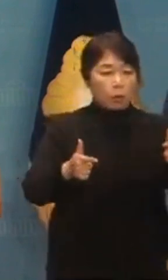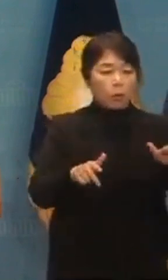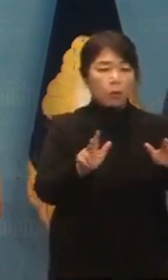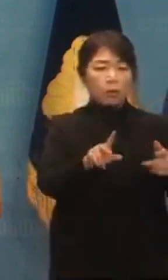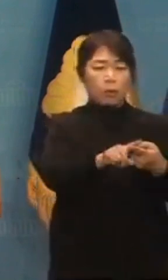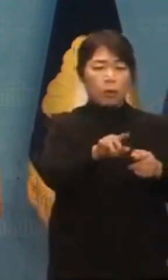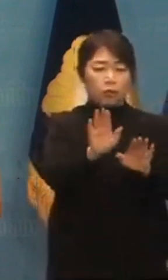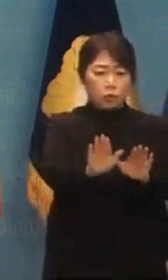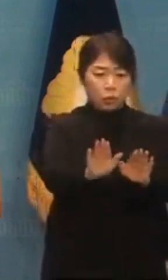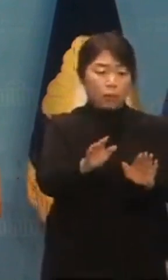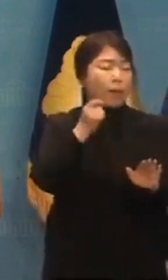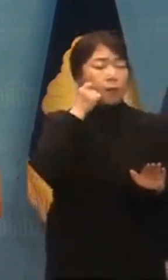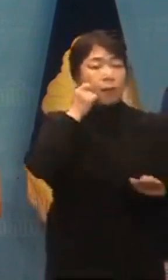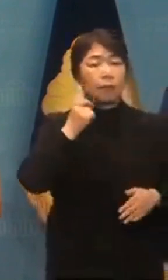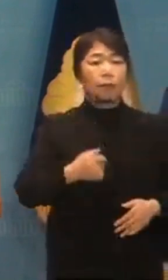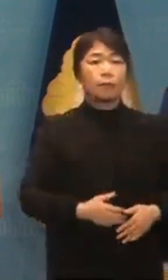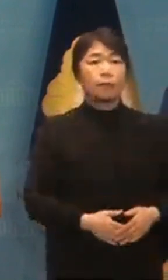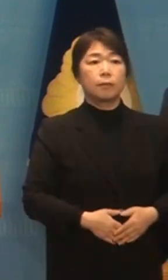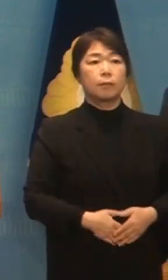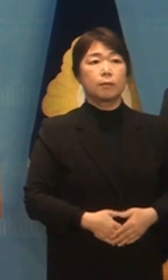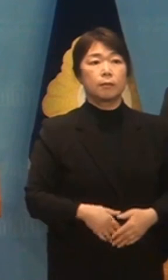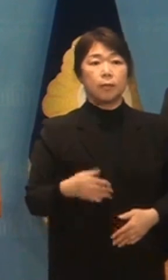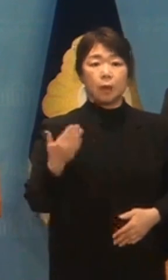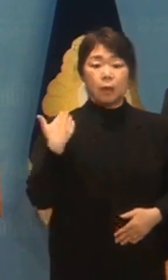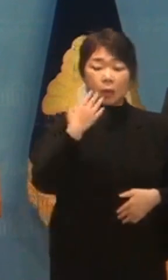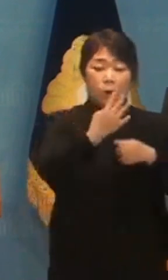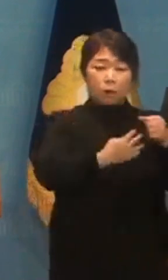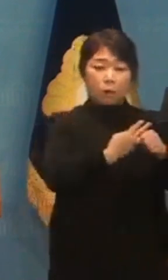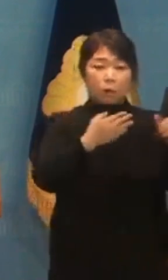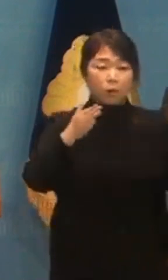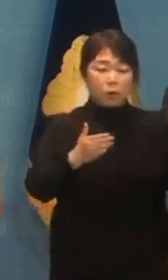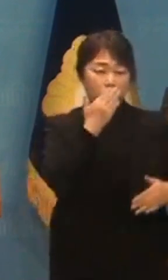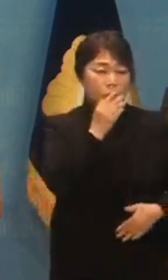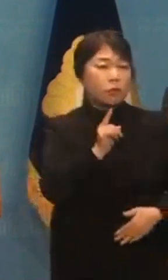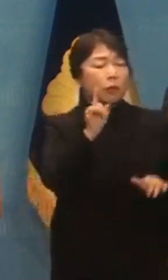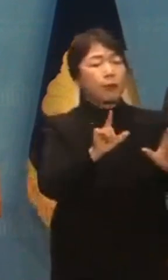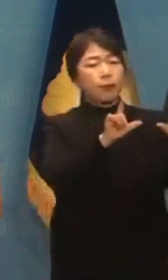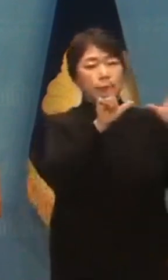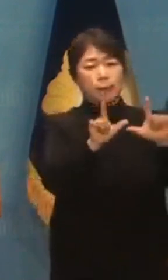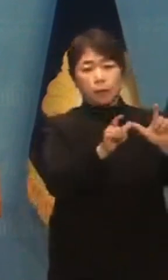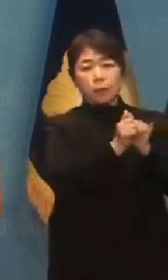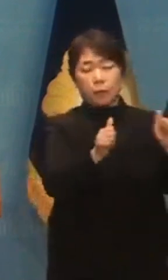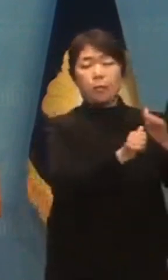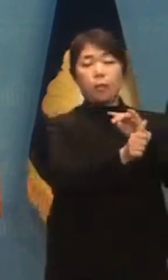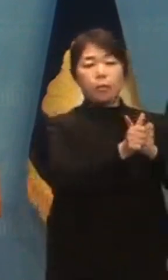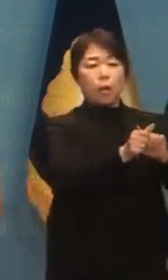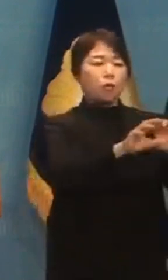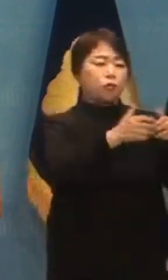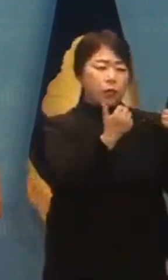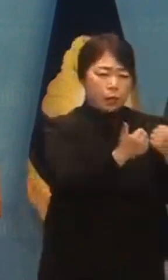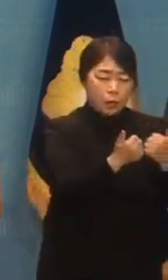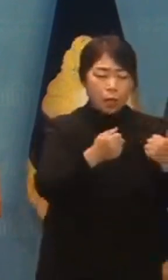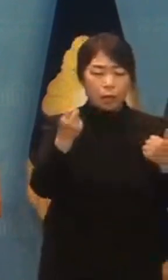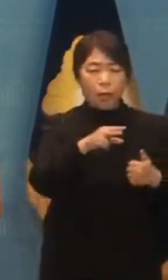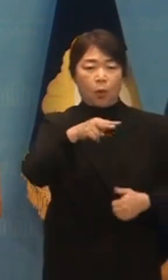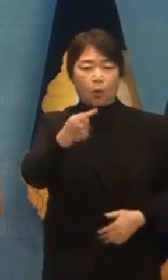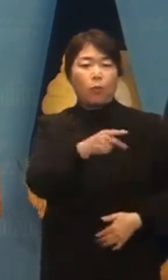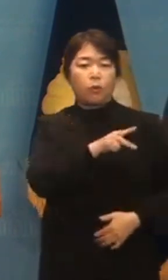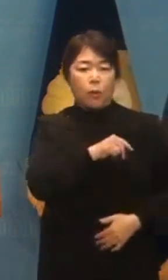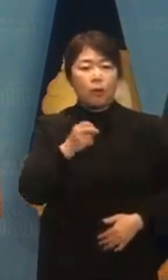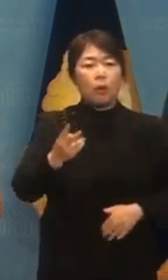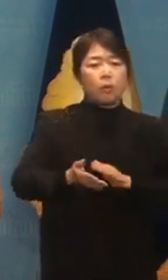것은 말이 되지 않습니다. 지난 4년간 순천시를 대표하는 국회의원들과